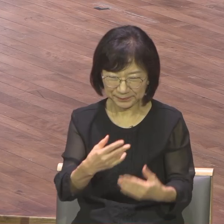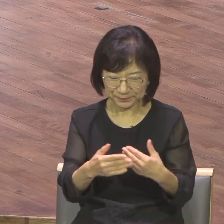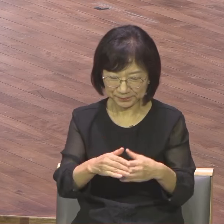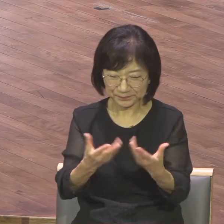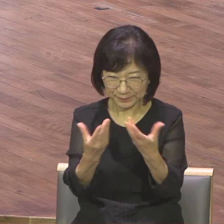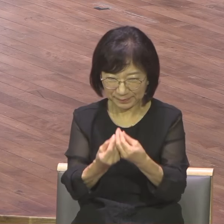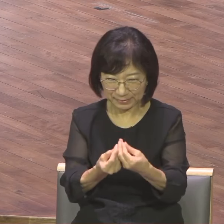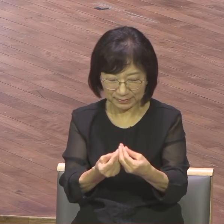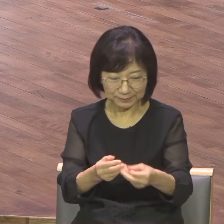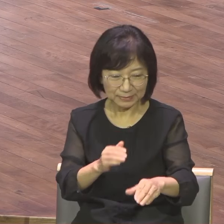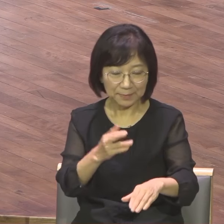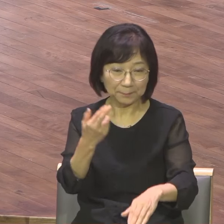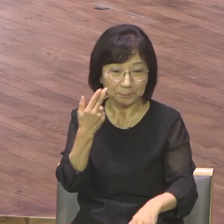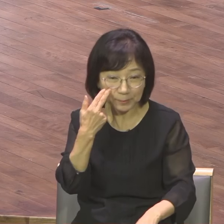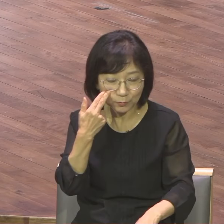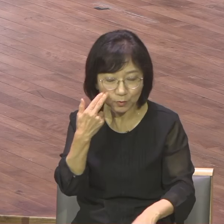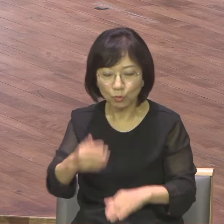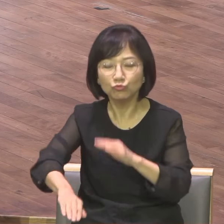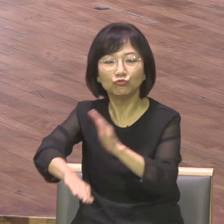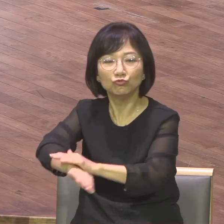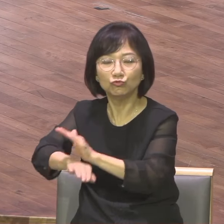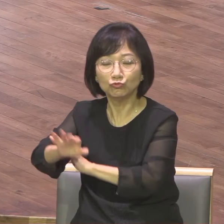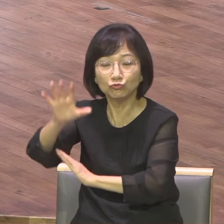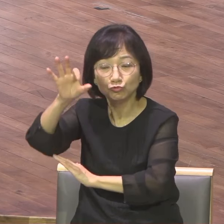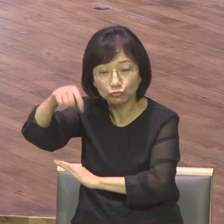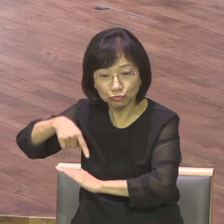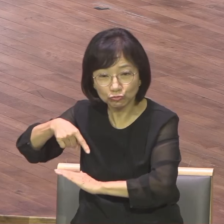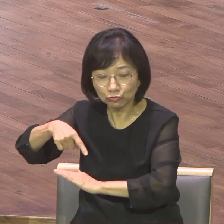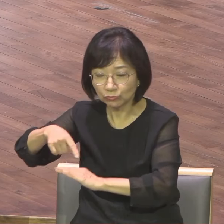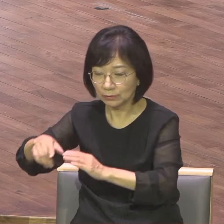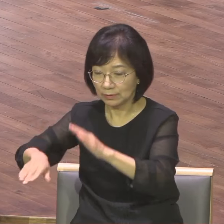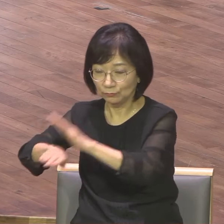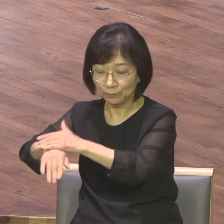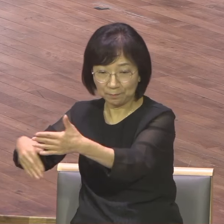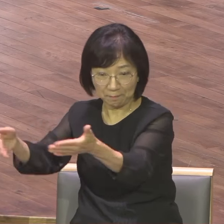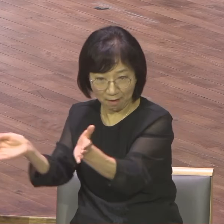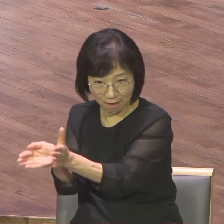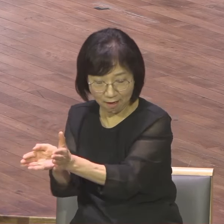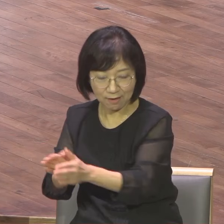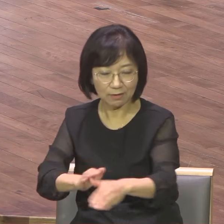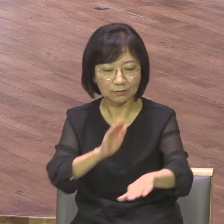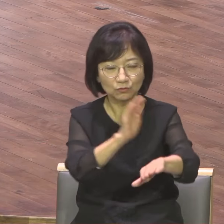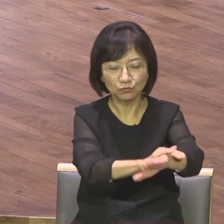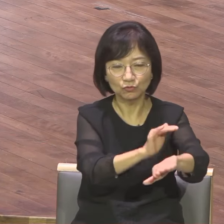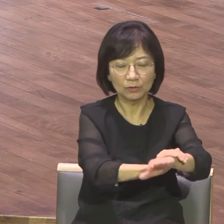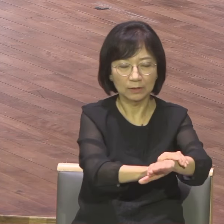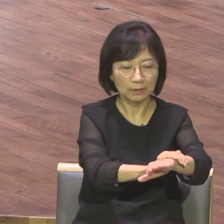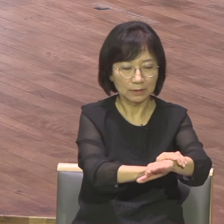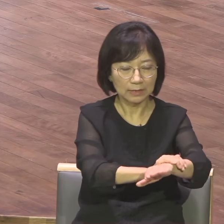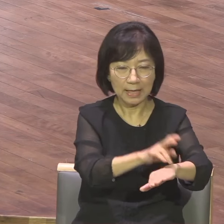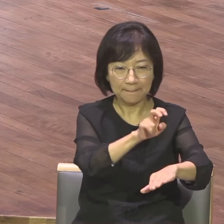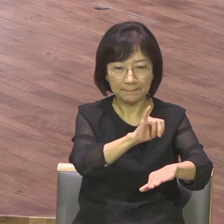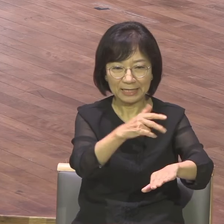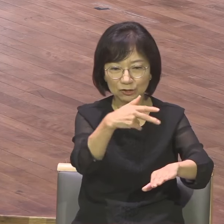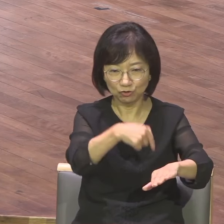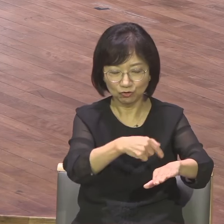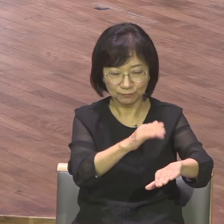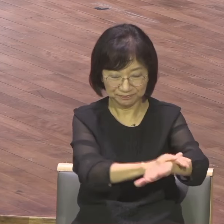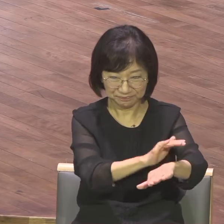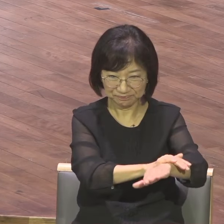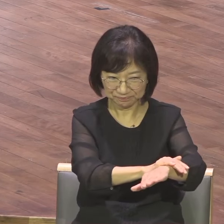해요. 미국도 마찬가지. 우파는 공화당이요. 좌파는 민주당이요. 좌파는 무조건 다